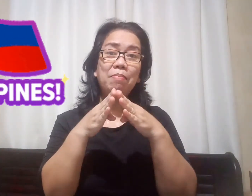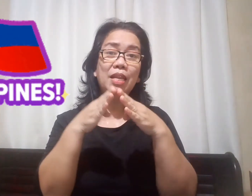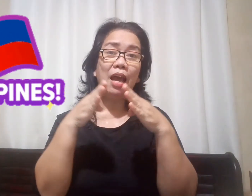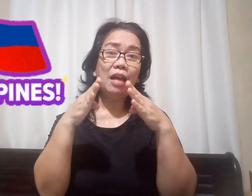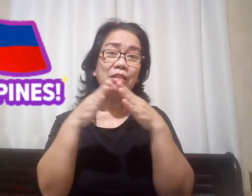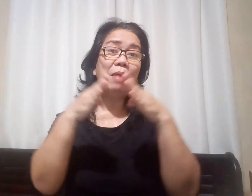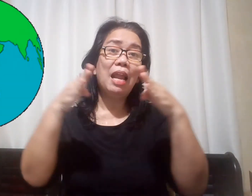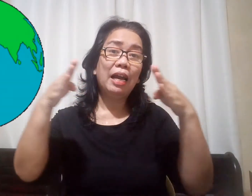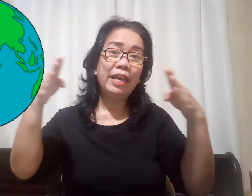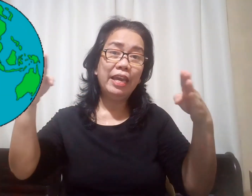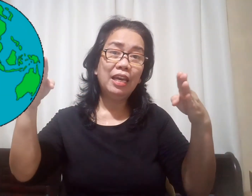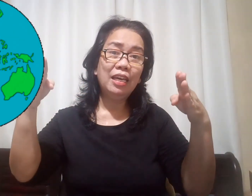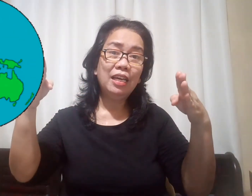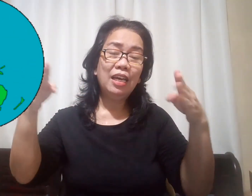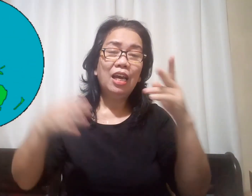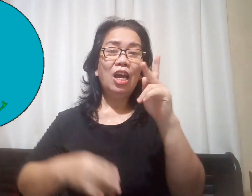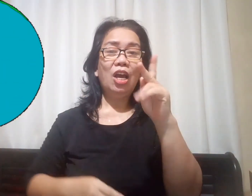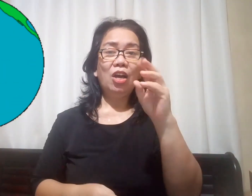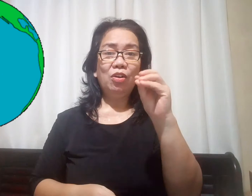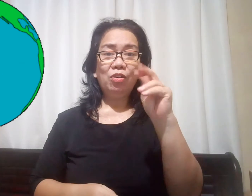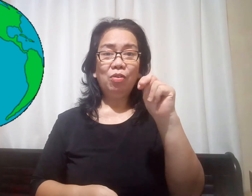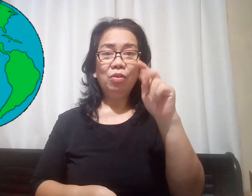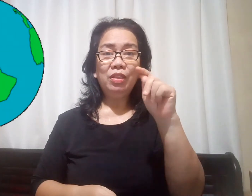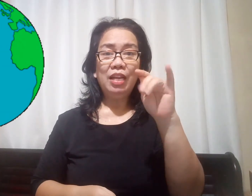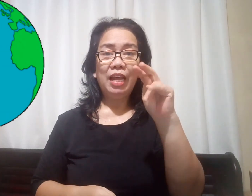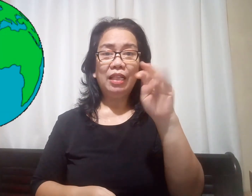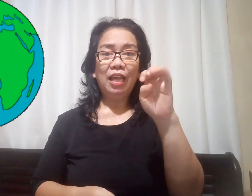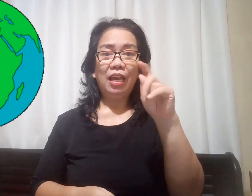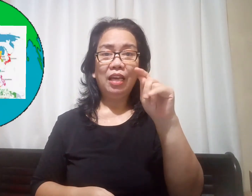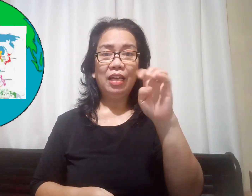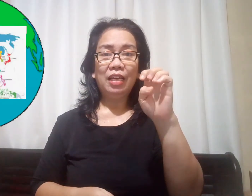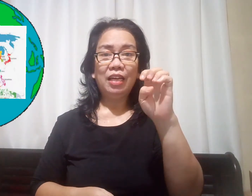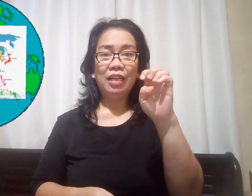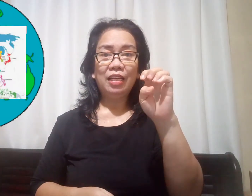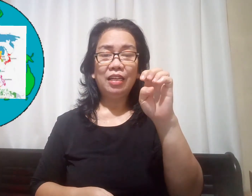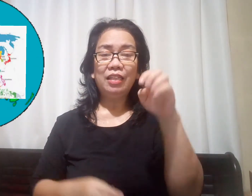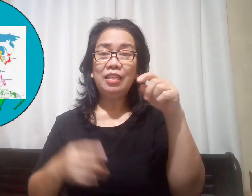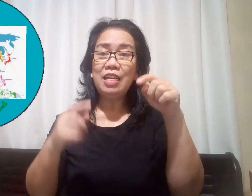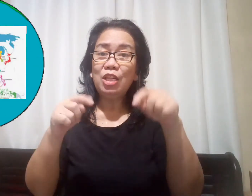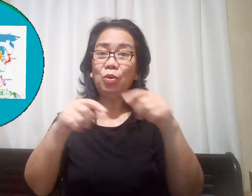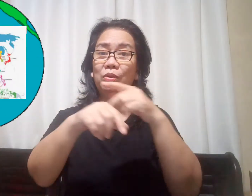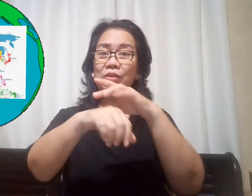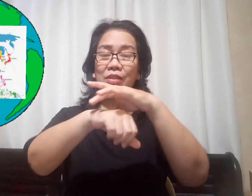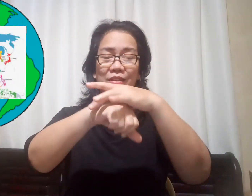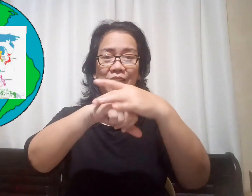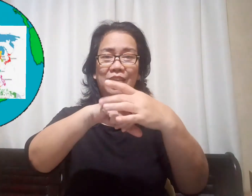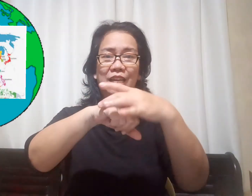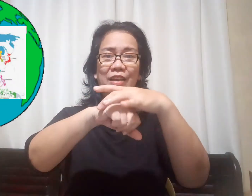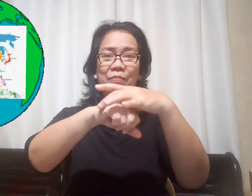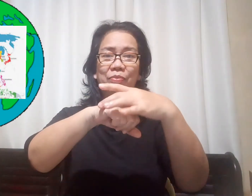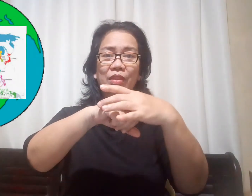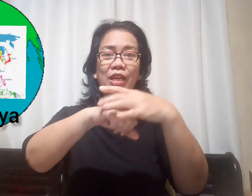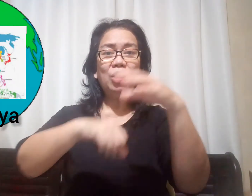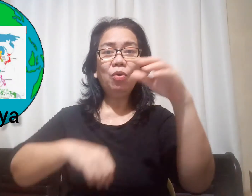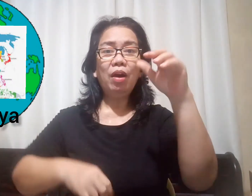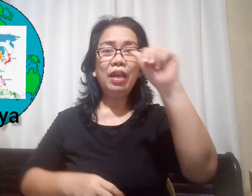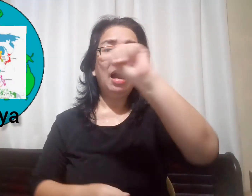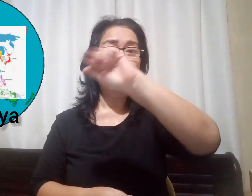malaking kontinente dito sa daidig. Ito ay ang